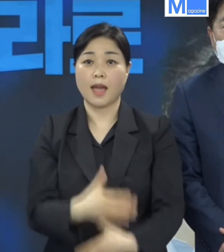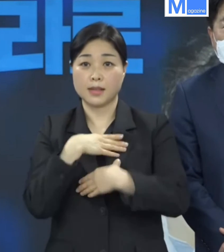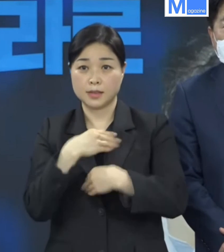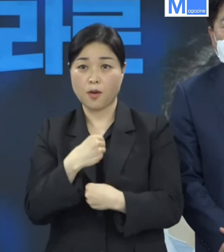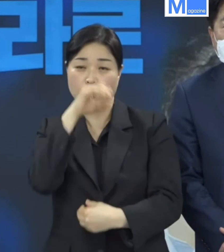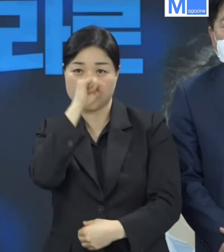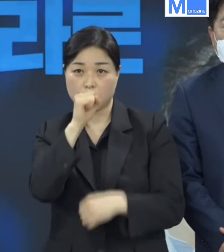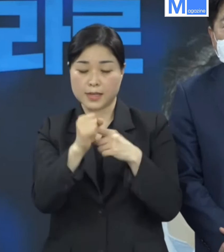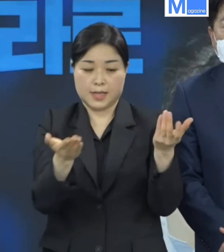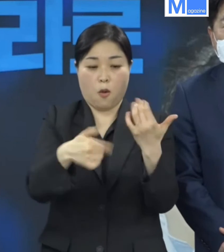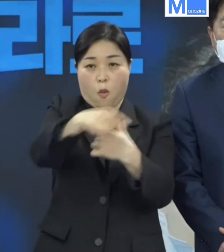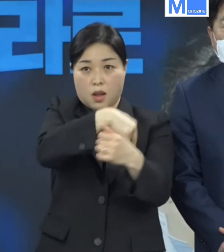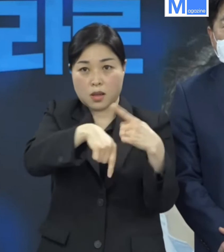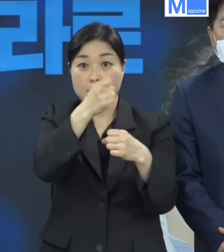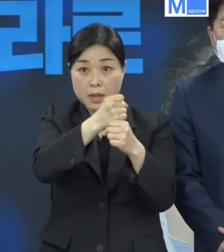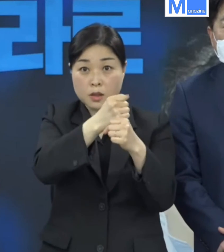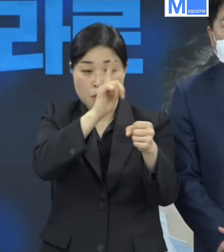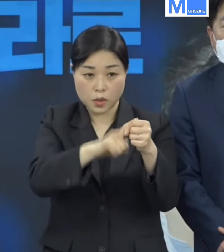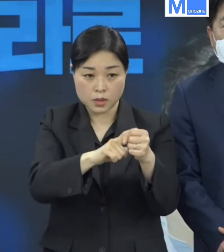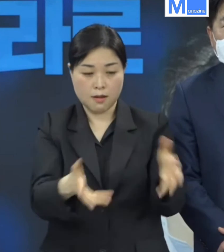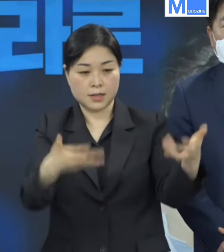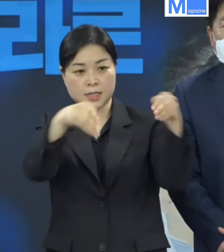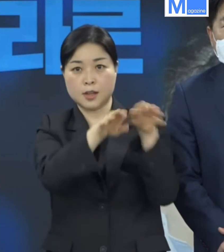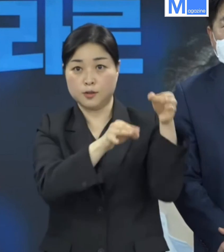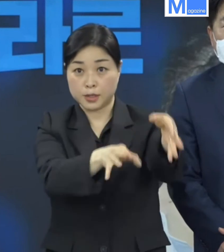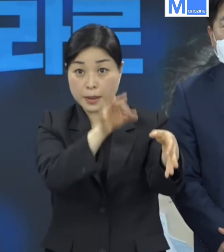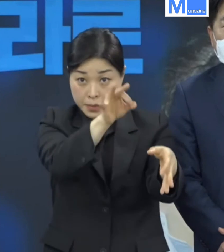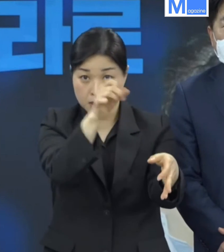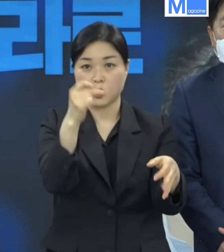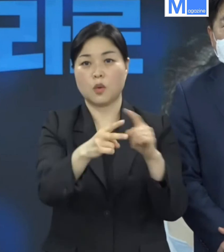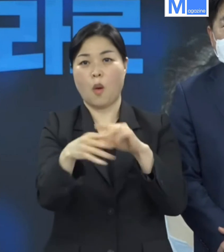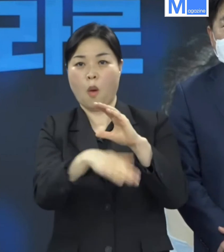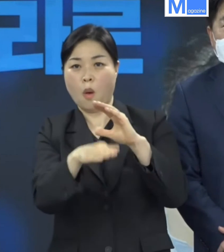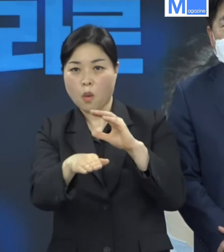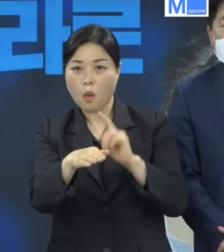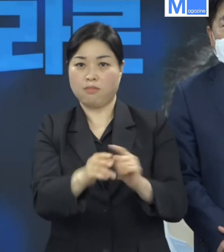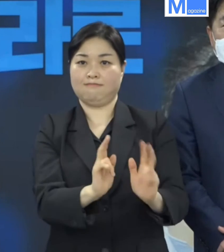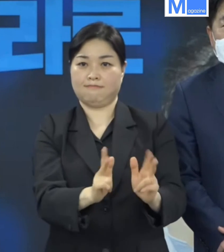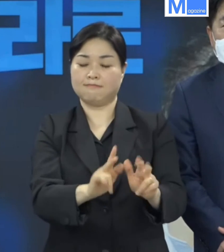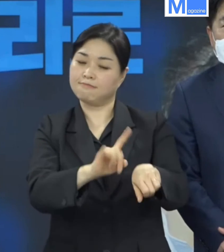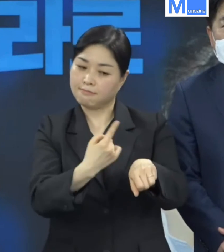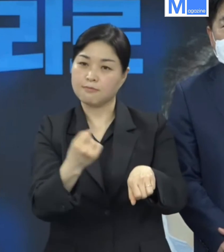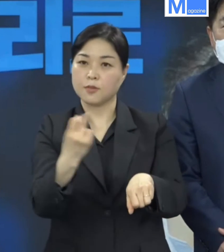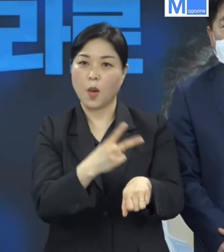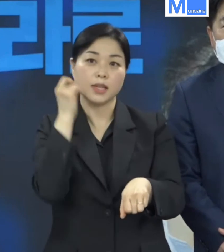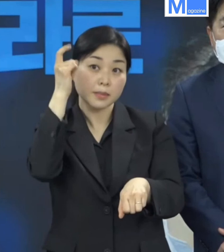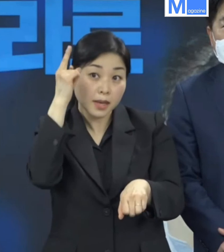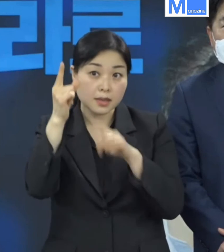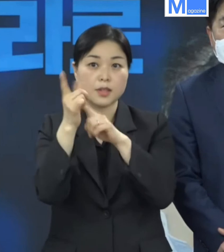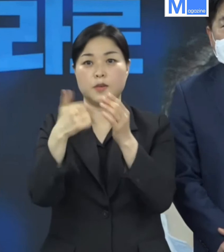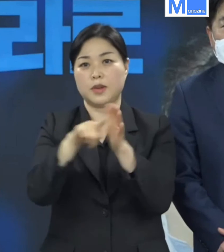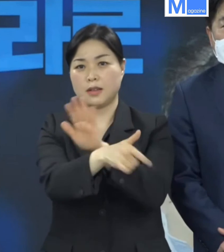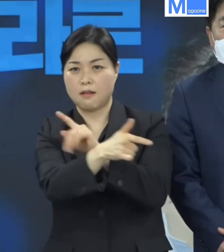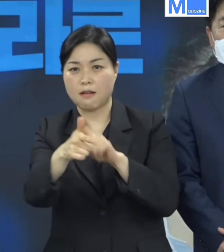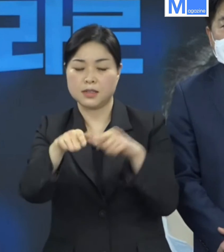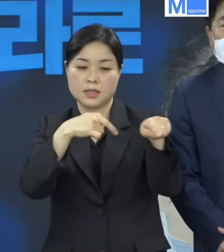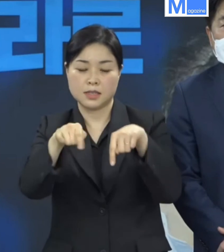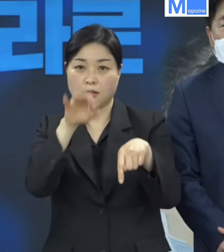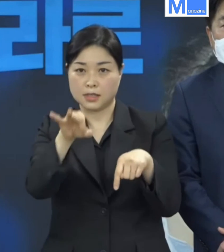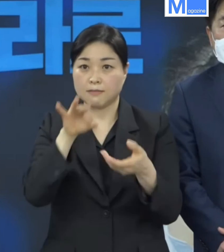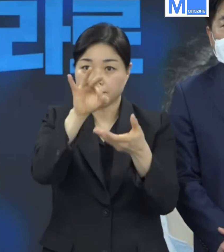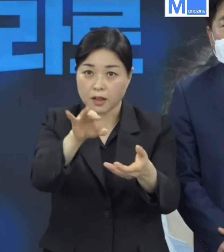안전하고 효율적인 작업 환경을 위한 시설 투자비를 비롯해서 공정자동화, 스마트화 등을 위한 정책자금